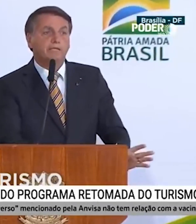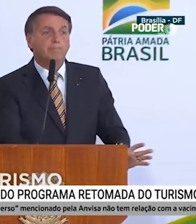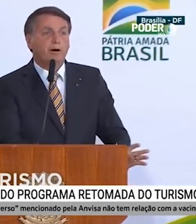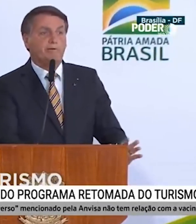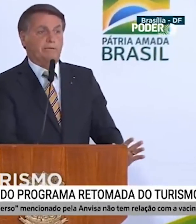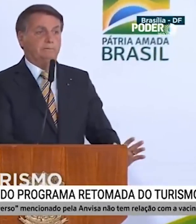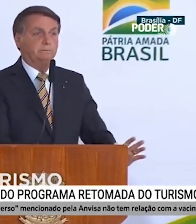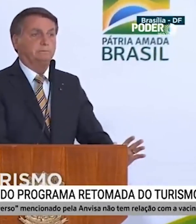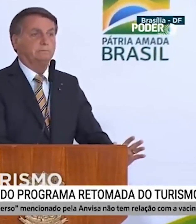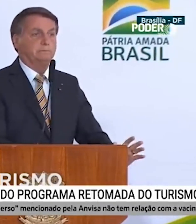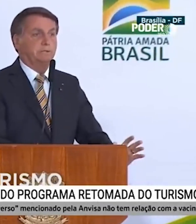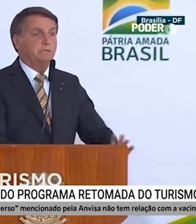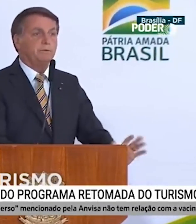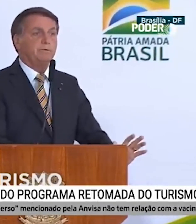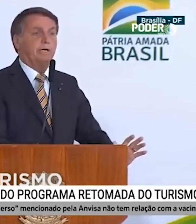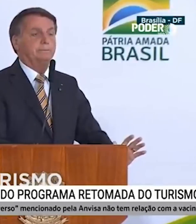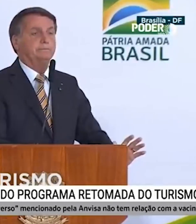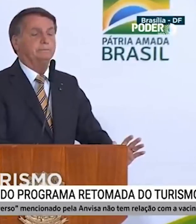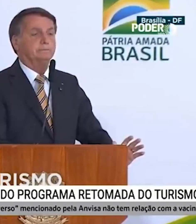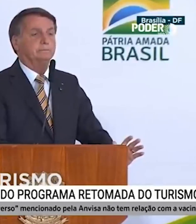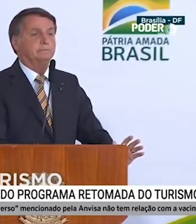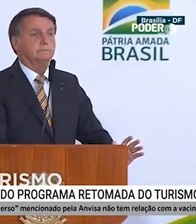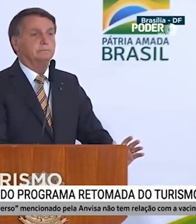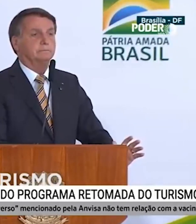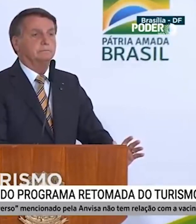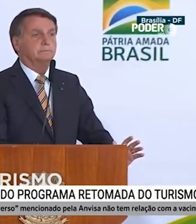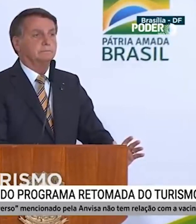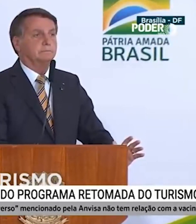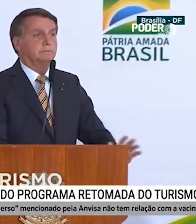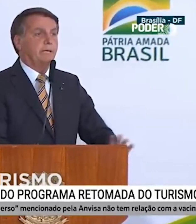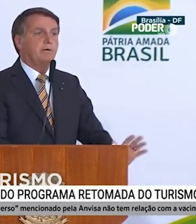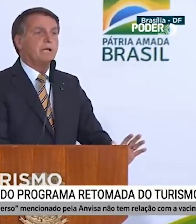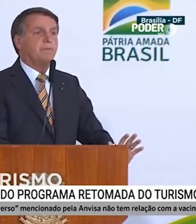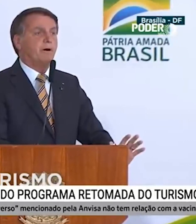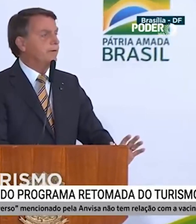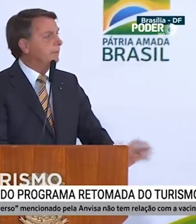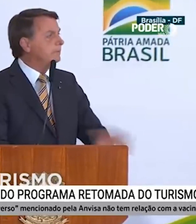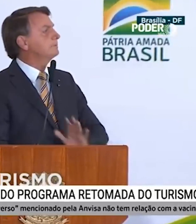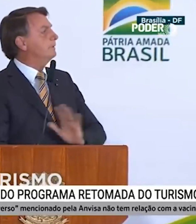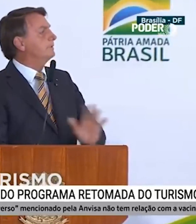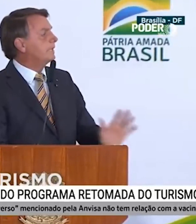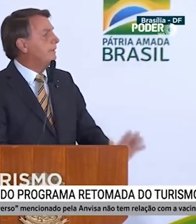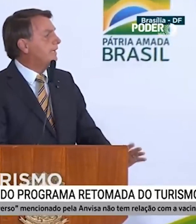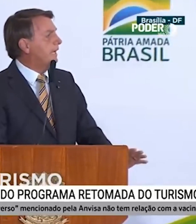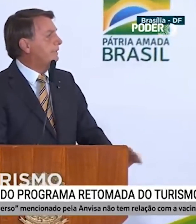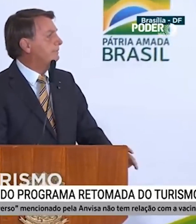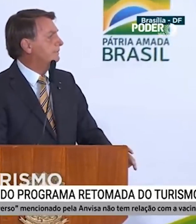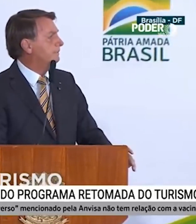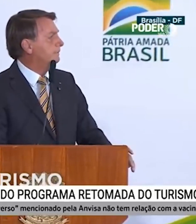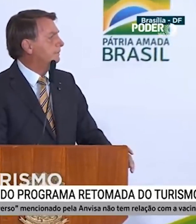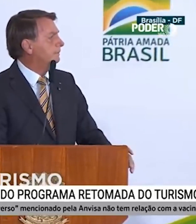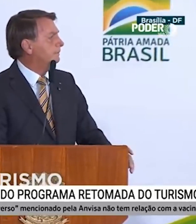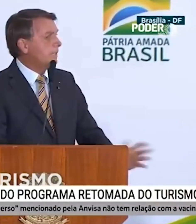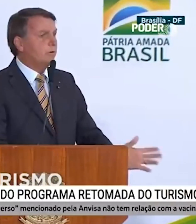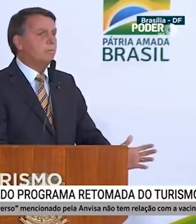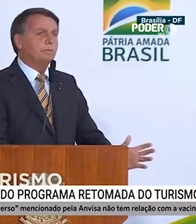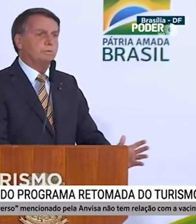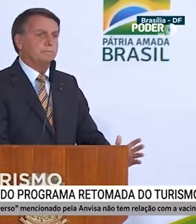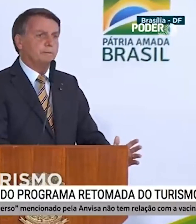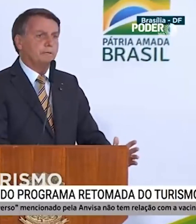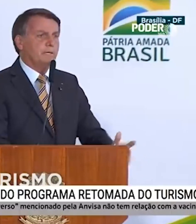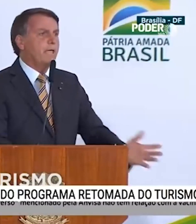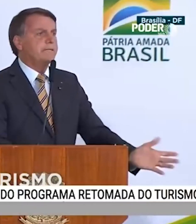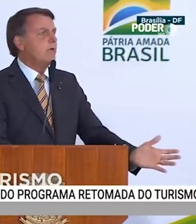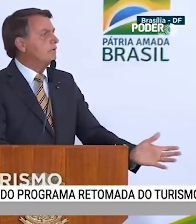saliva, tem que ter pólvora, senão não funciona. Não precisa nem usar pólvora, mas tem que saber que tem. Esse